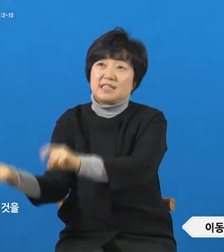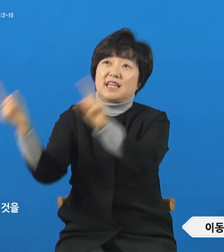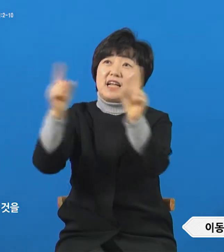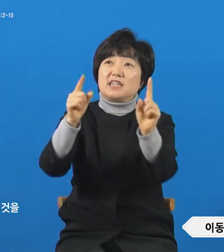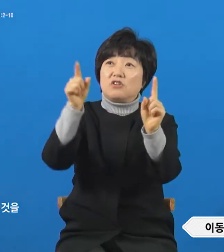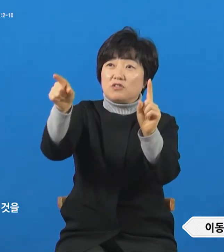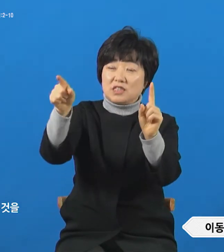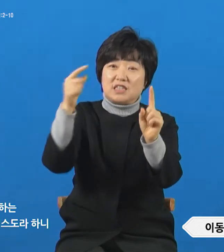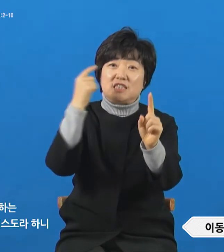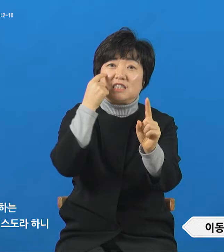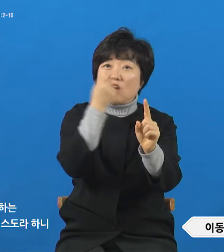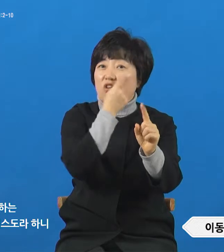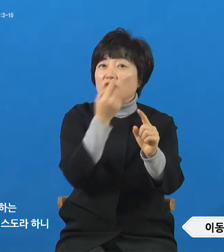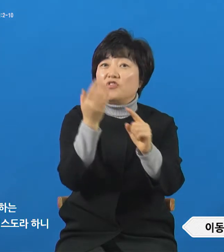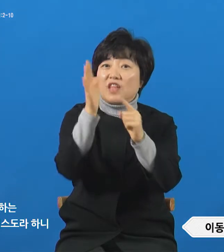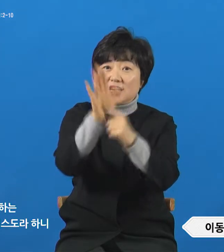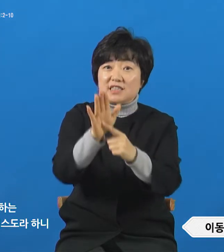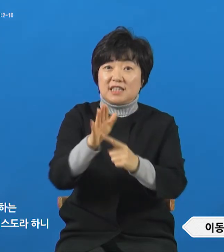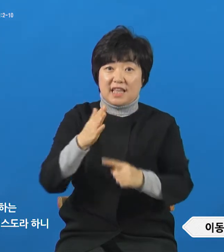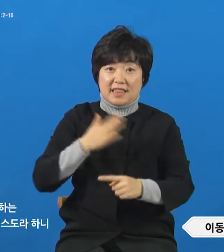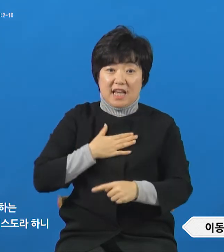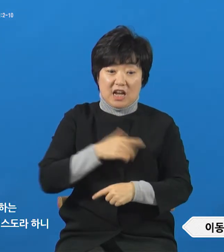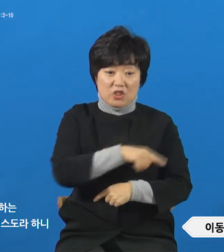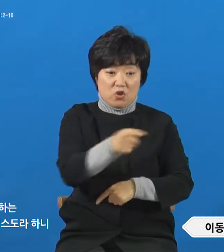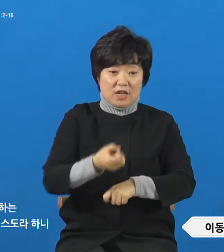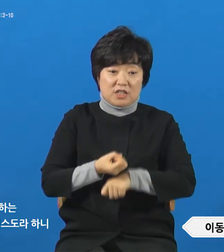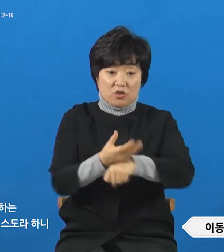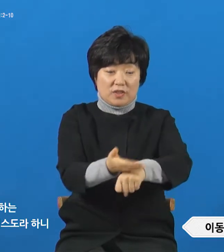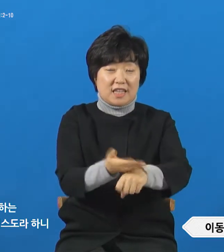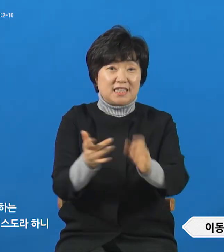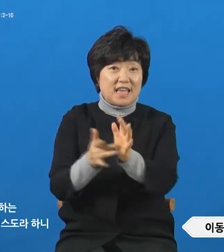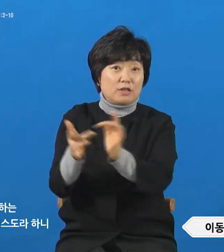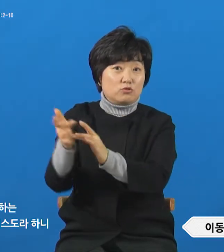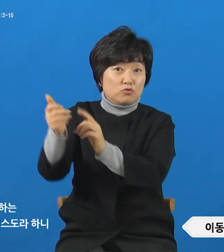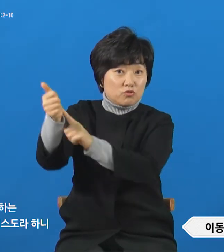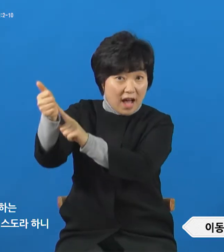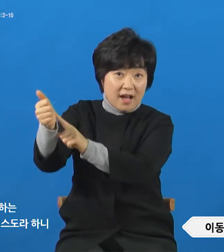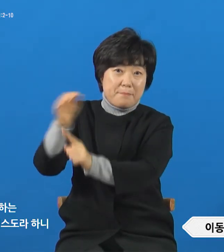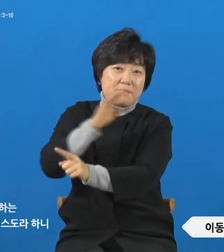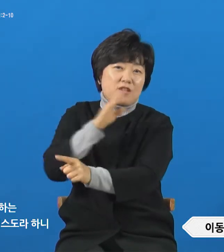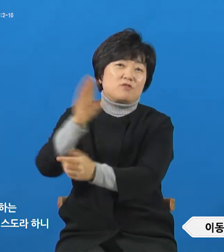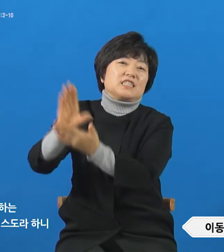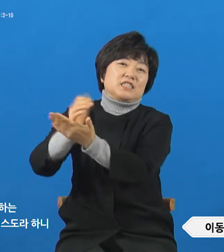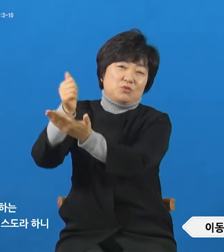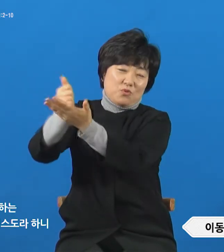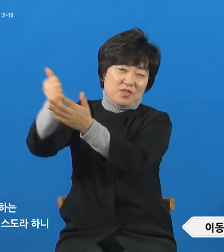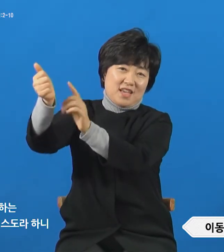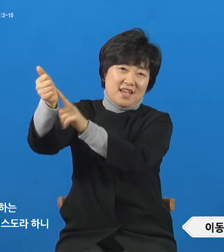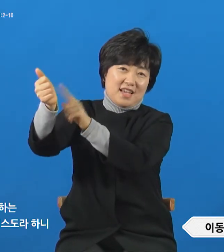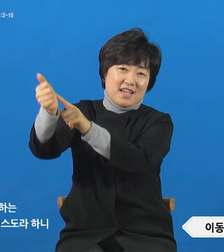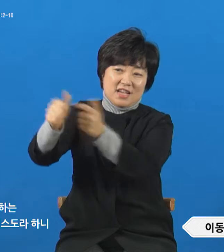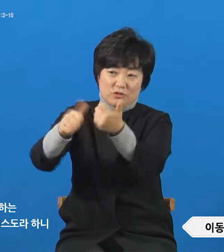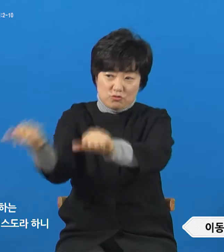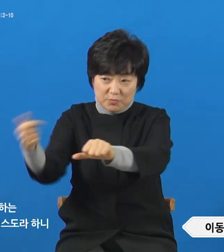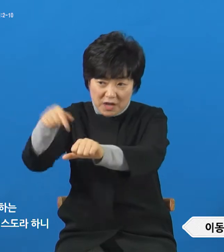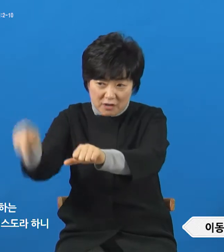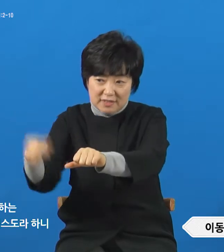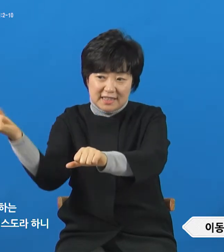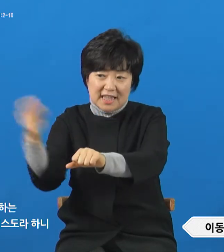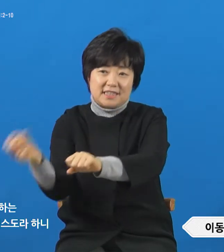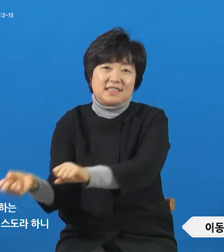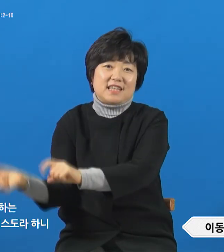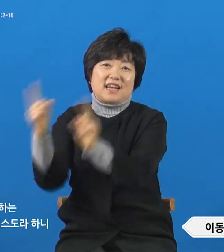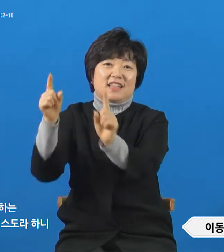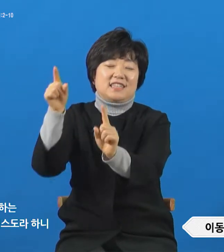것을 증언하고 이르되 내가 너에게 전하는 예수가 곧 그리스도라. 죽음 가운데서